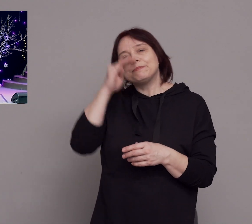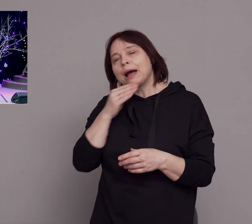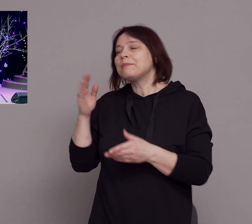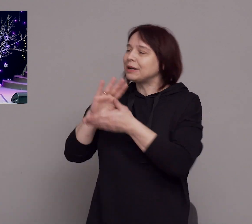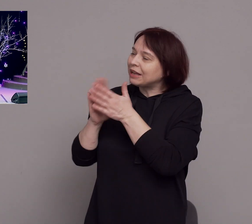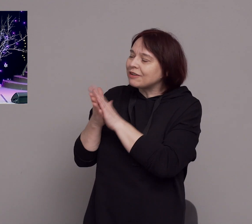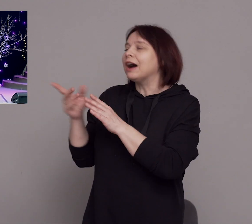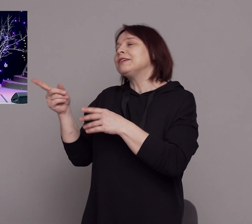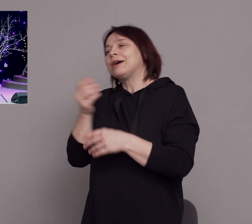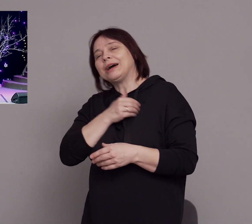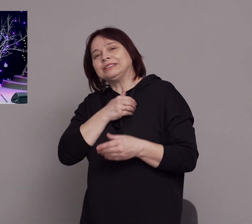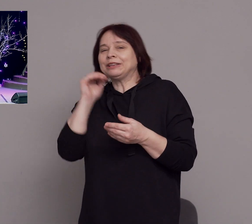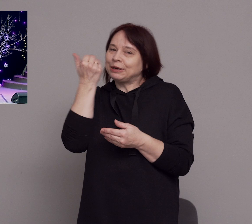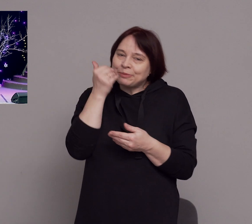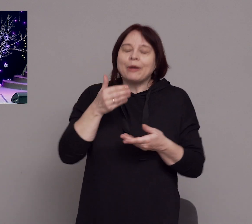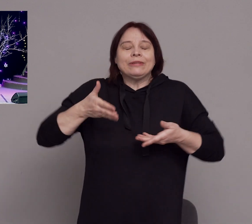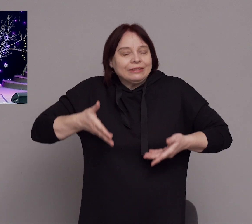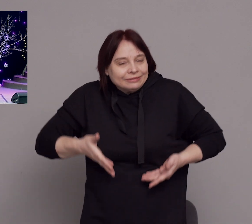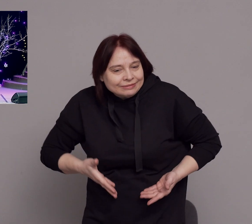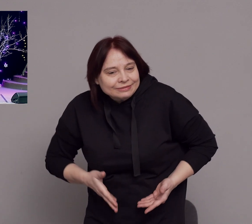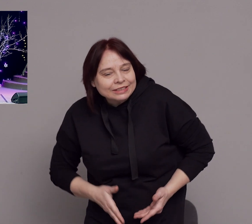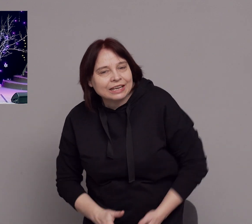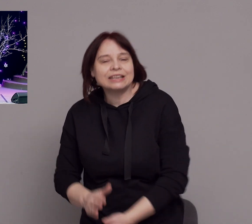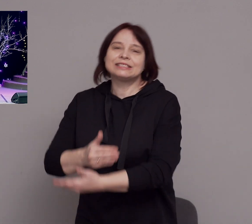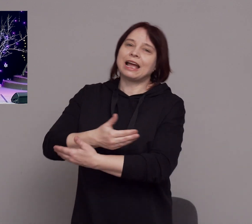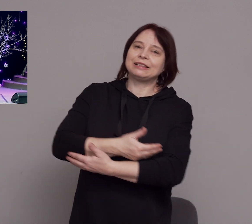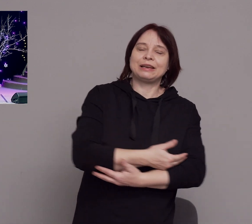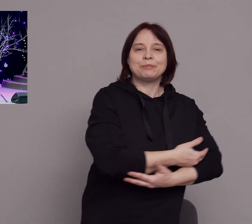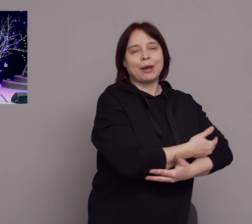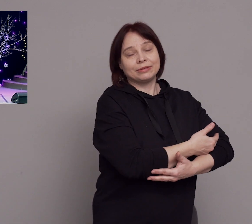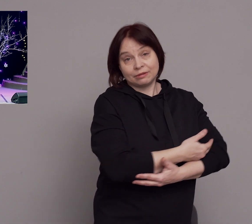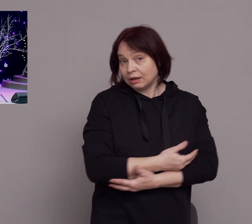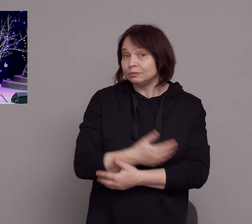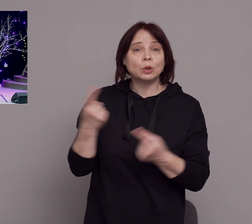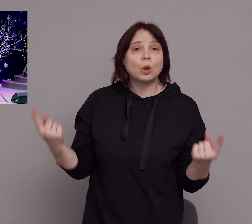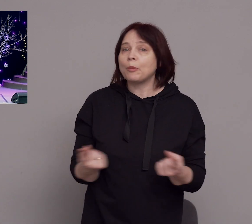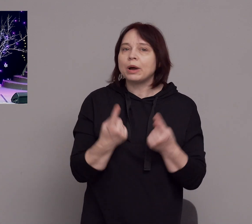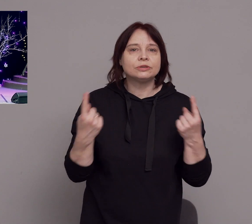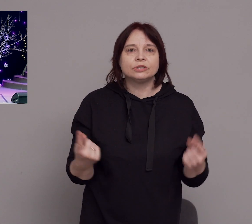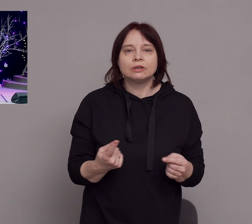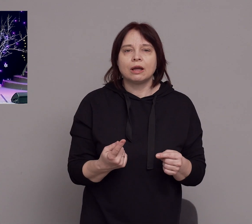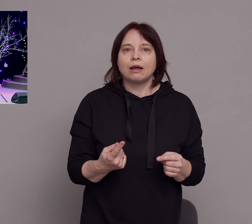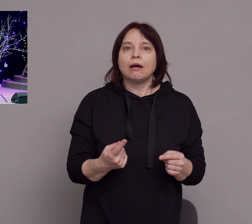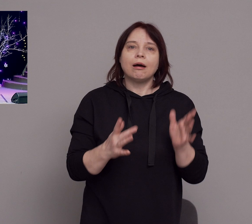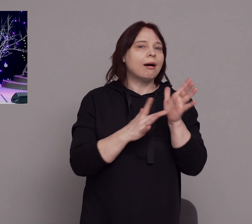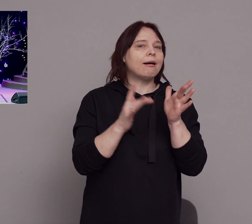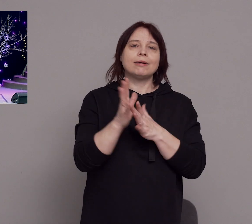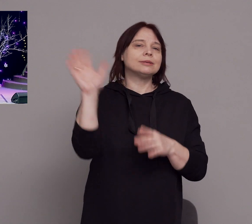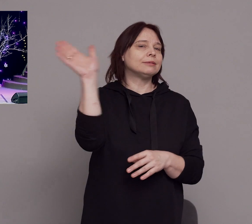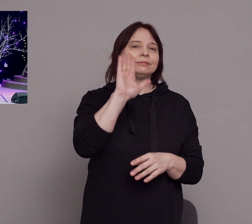мы рождаемся людьми, мы не опустошаем себя. Но для Иисуса родиться обозначало опустошить себя.